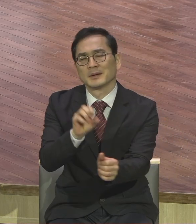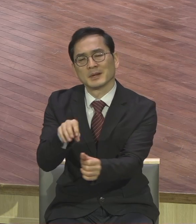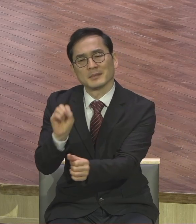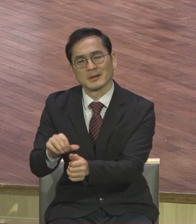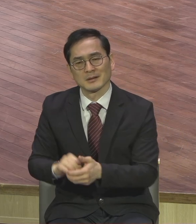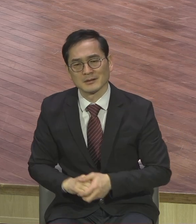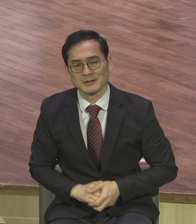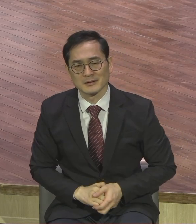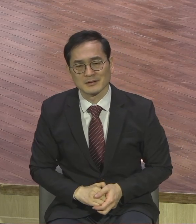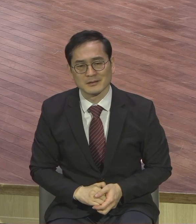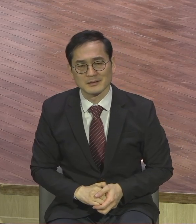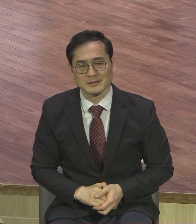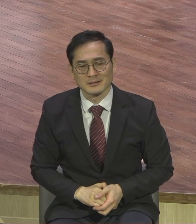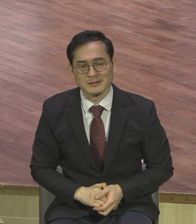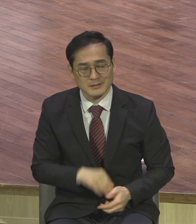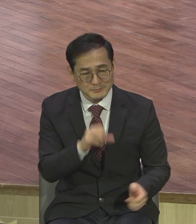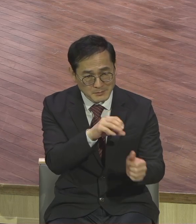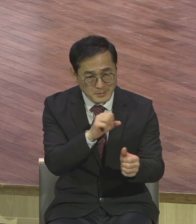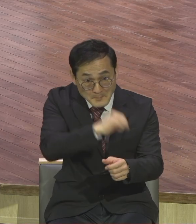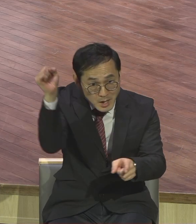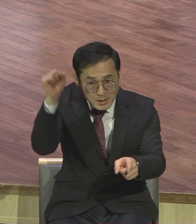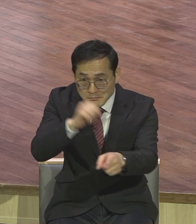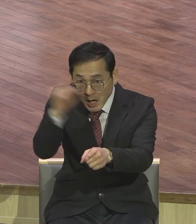당당하게 말할 수 있어요. 제가 현장에